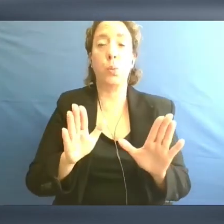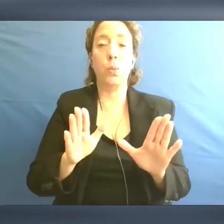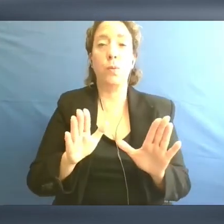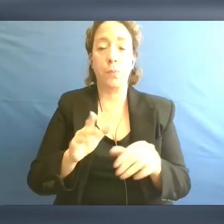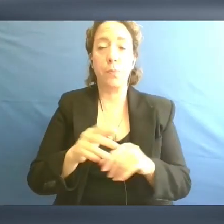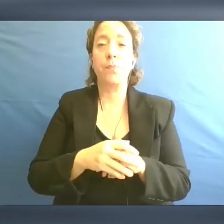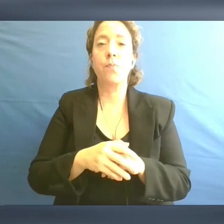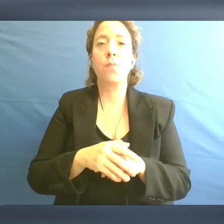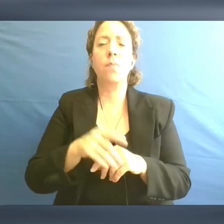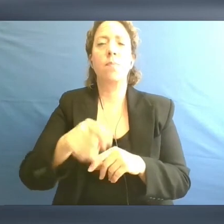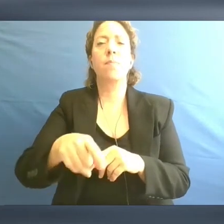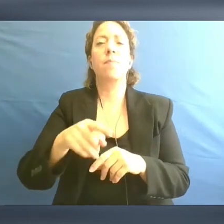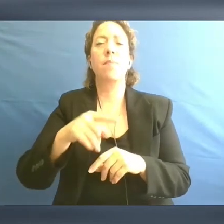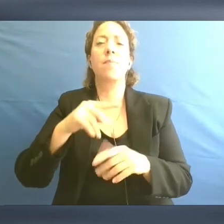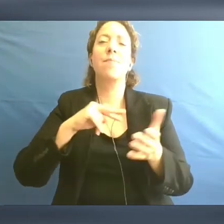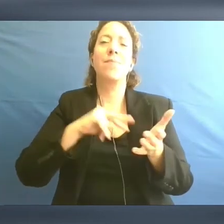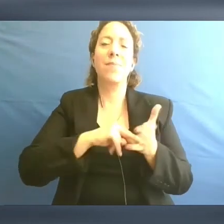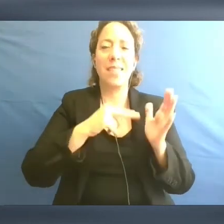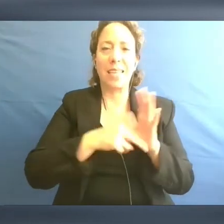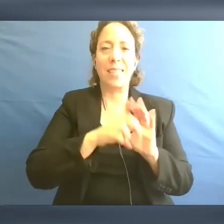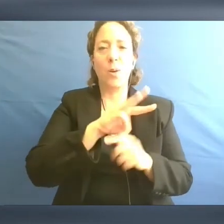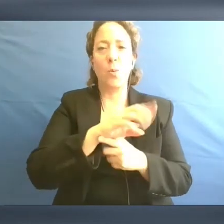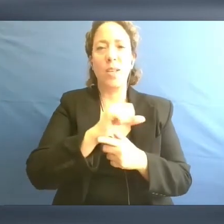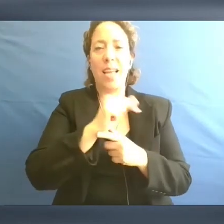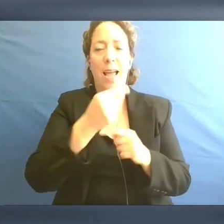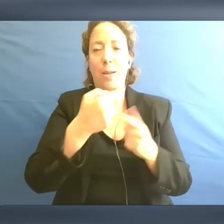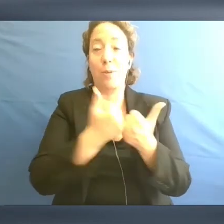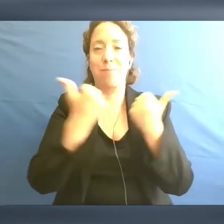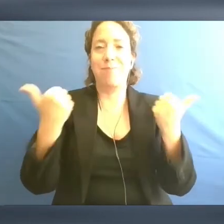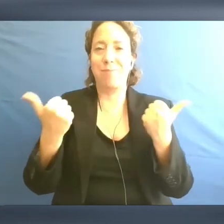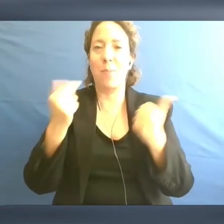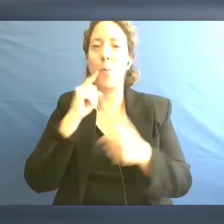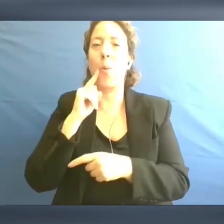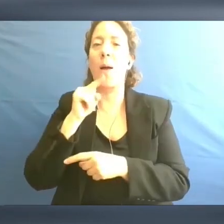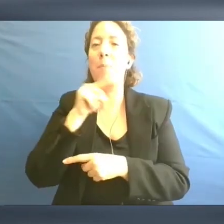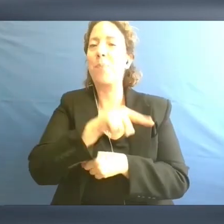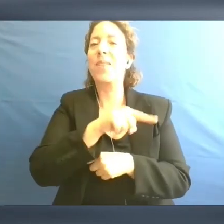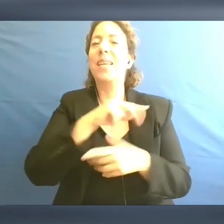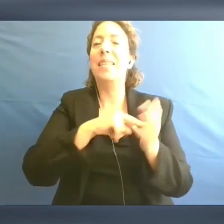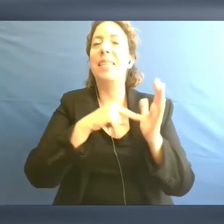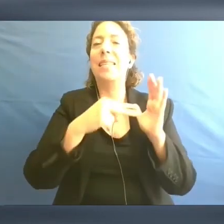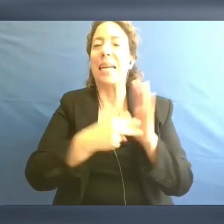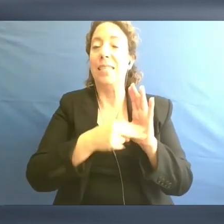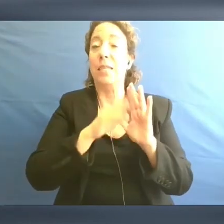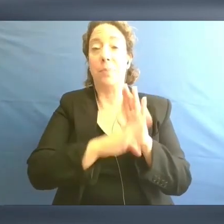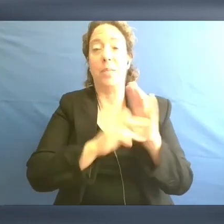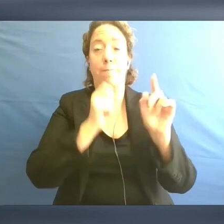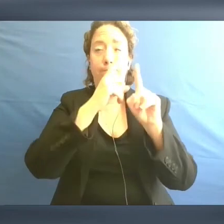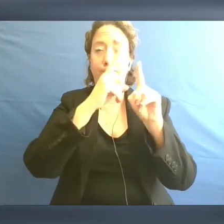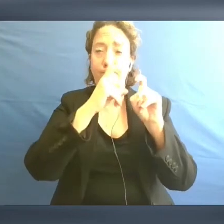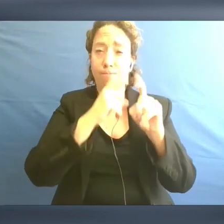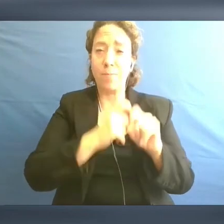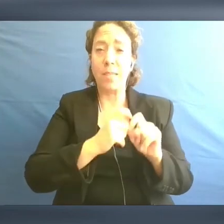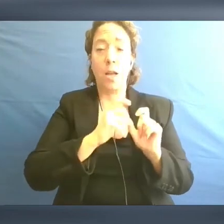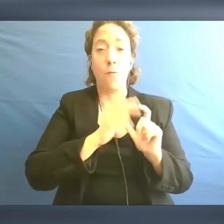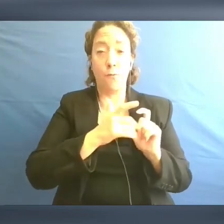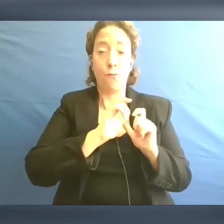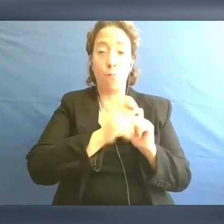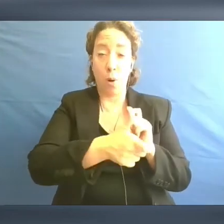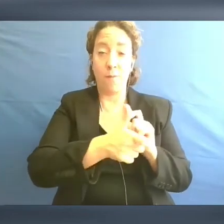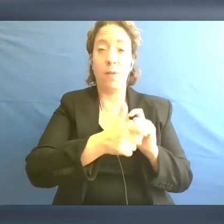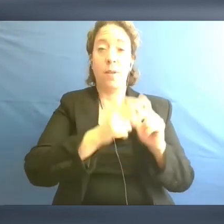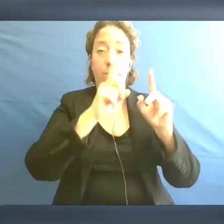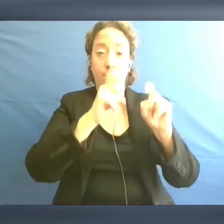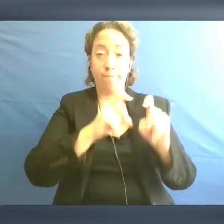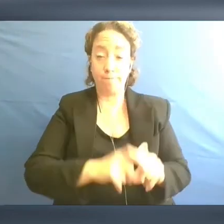va un peu à l'opposé des techniques de WCAG. Dans WCAG, les techniques décrivent précisément chaque étape nécessaire